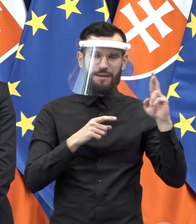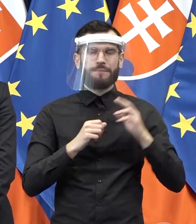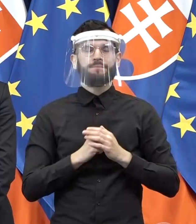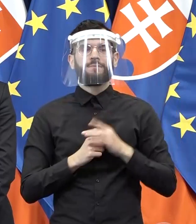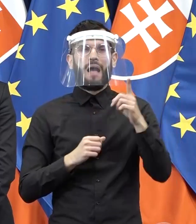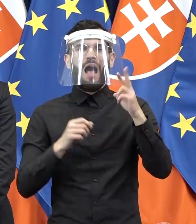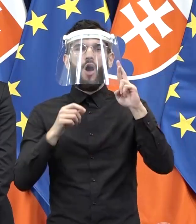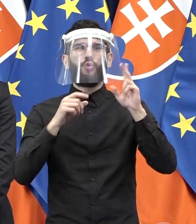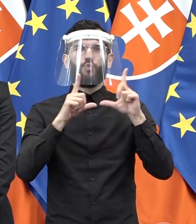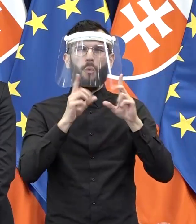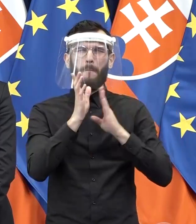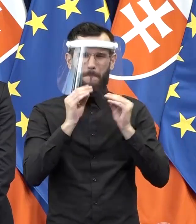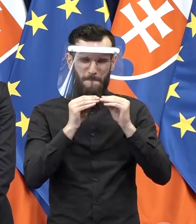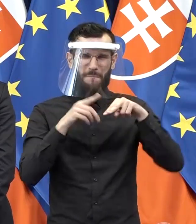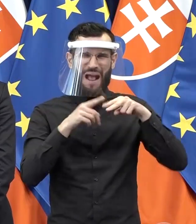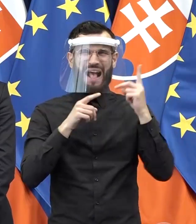na Slovensko.